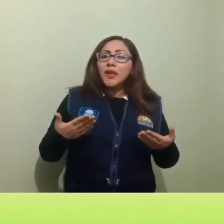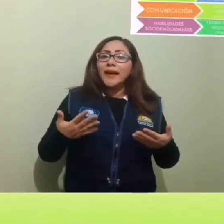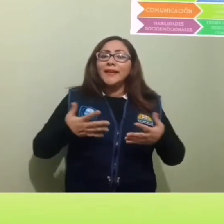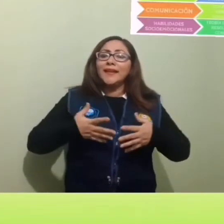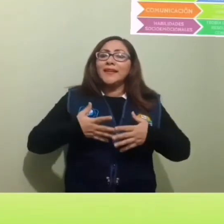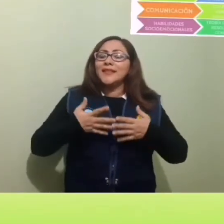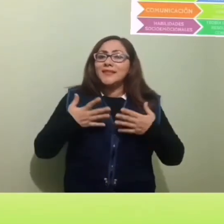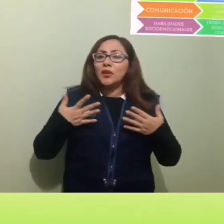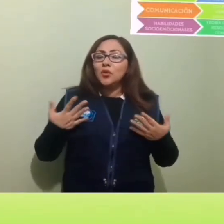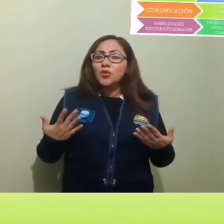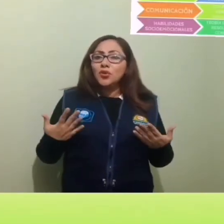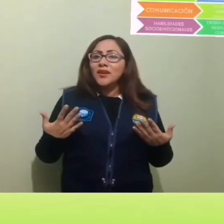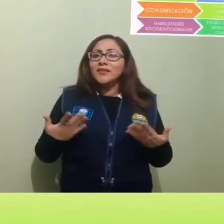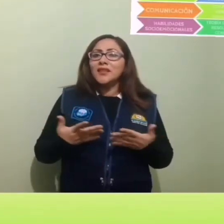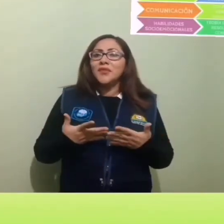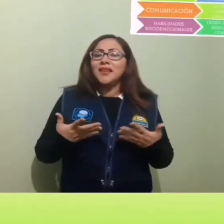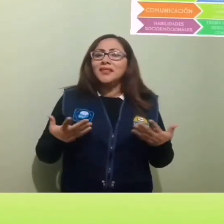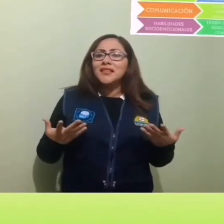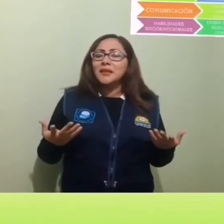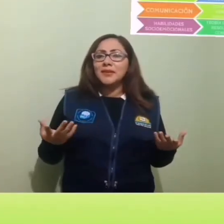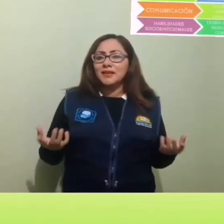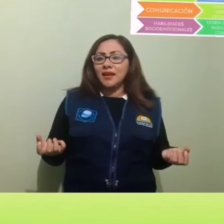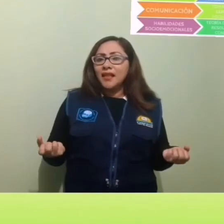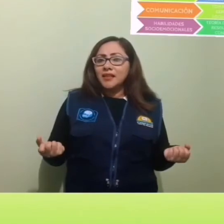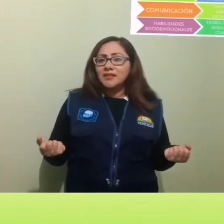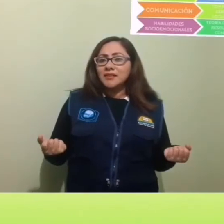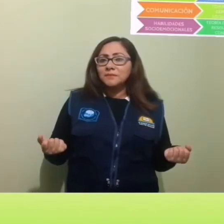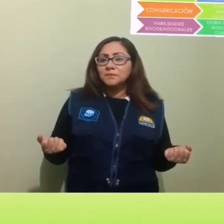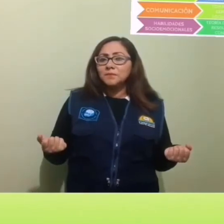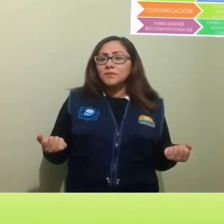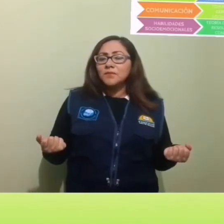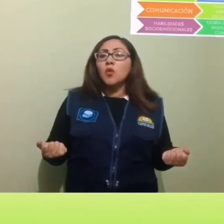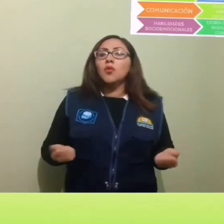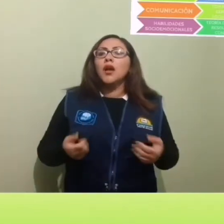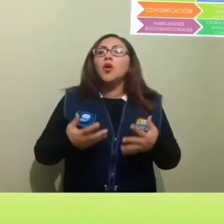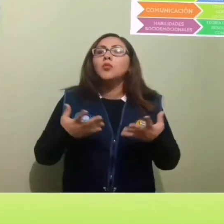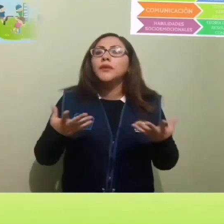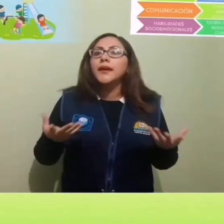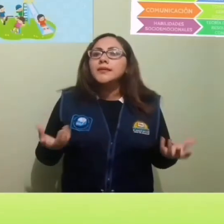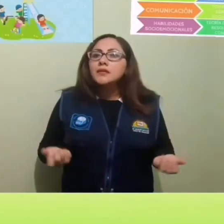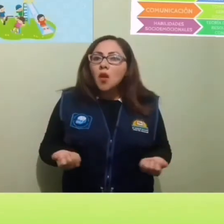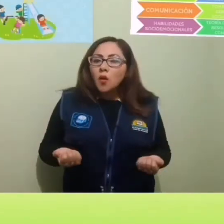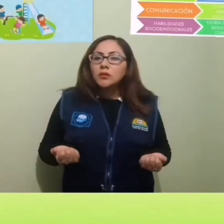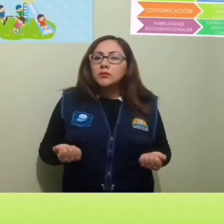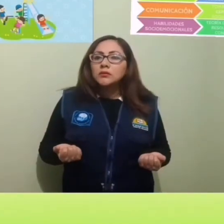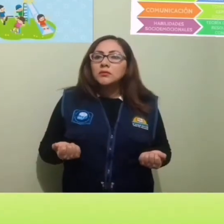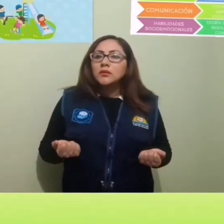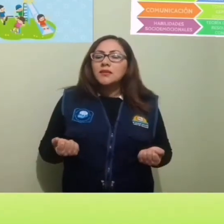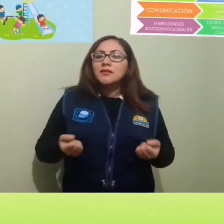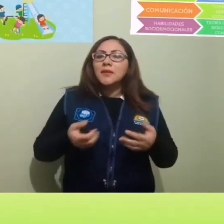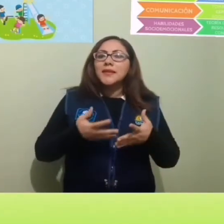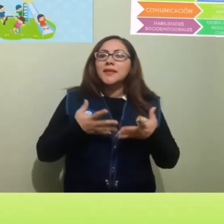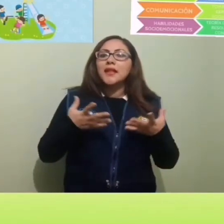en el desarrollo de diferentes habilidades Como la comunicación Esas habilidades